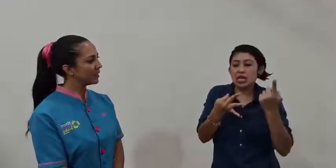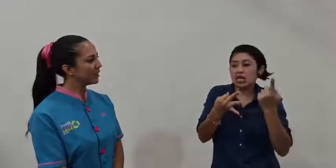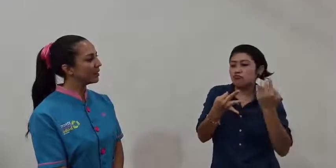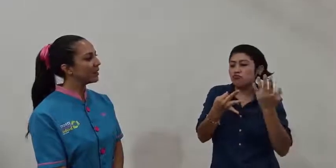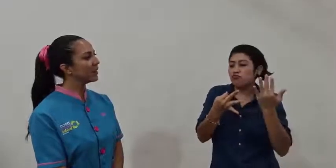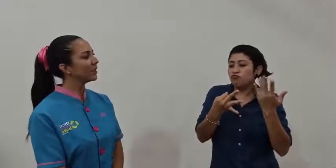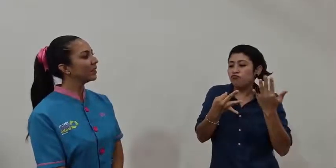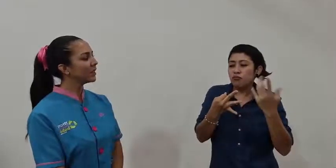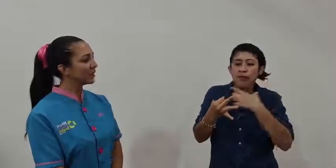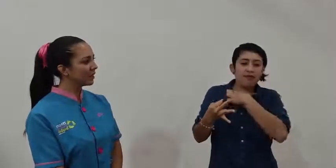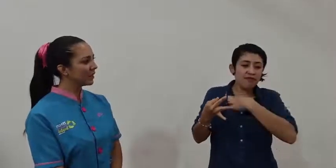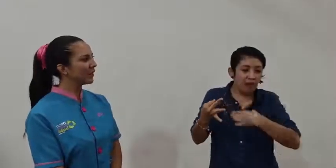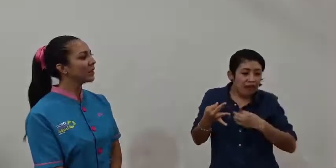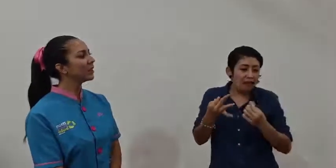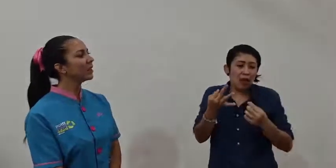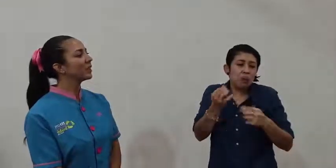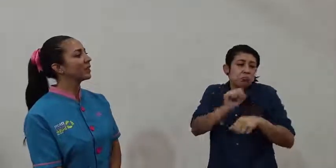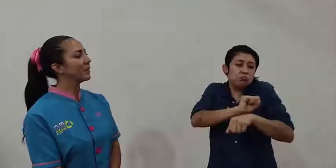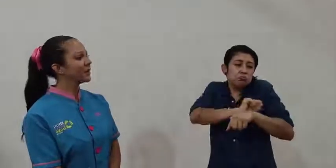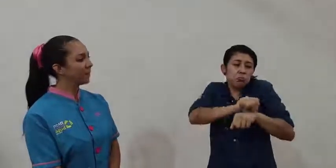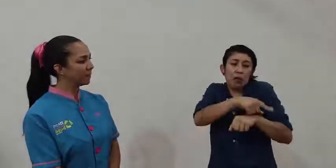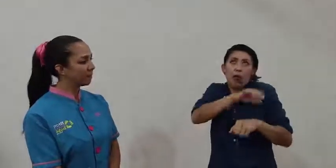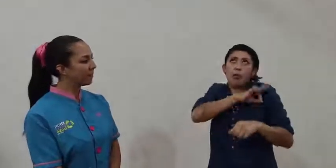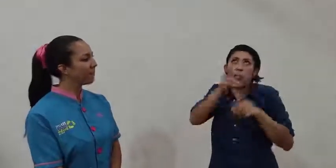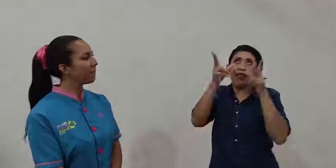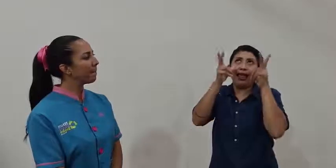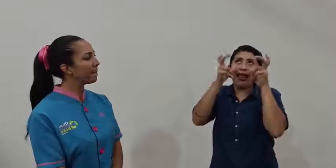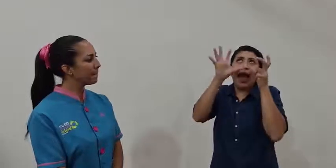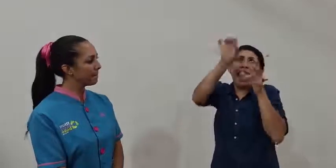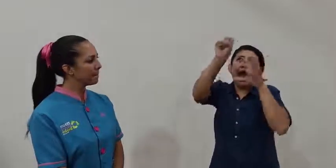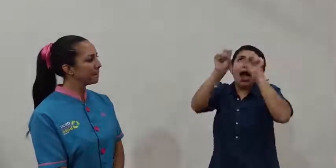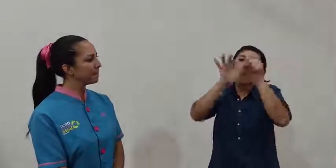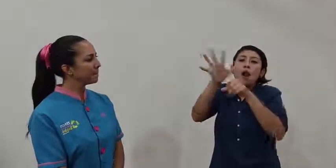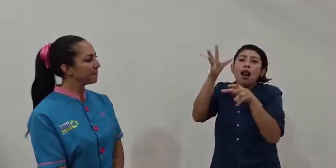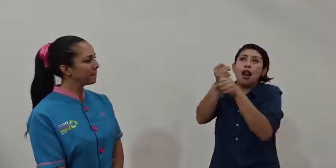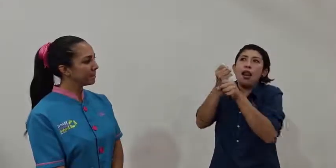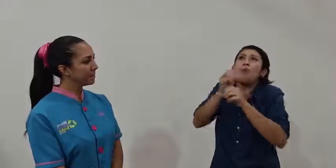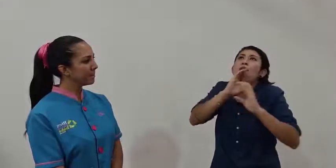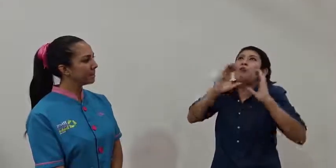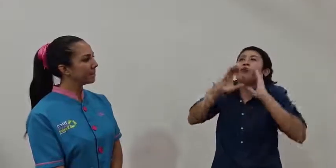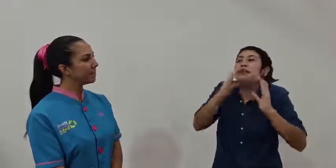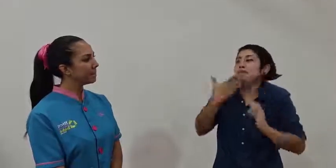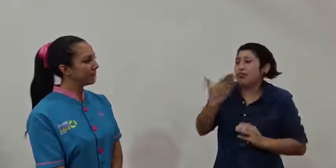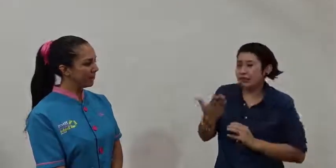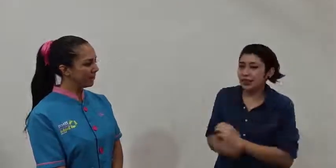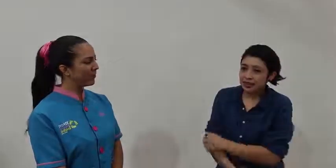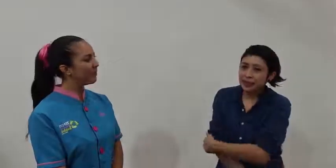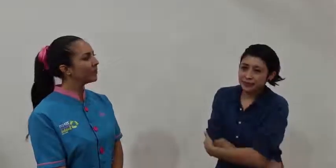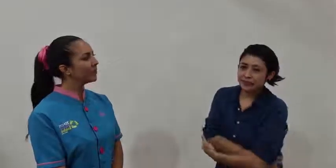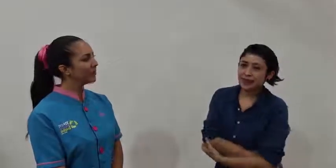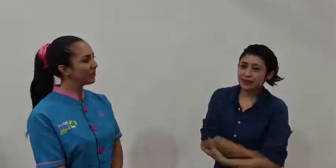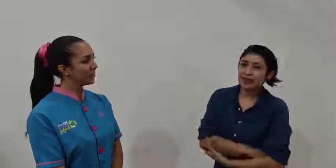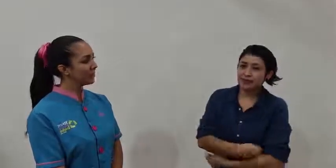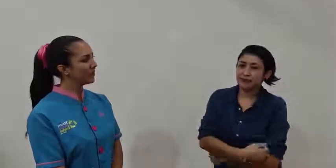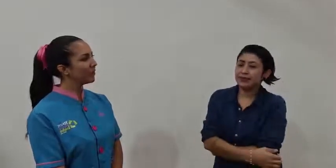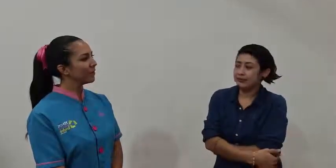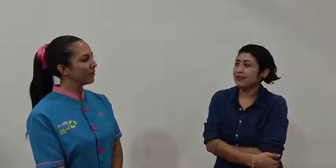leche, plátano, babero, todo con lo que el bebé interactúa, para que empiece también